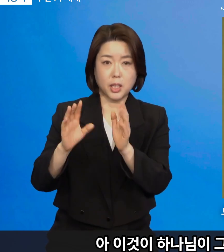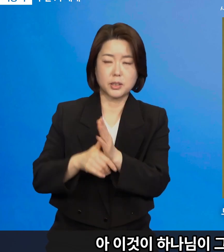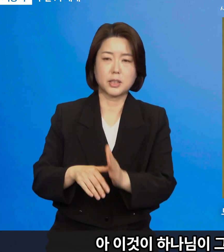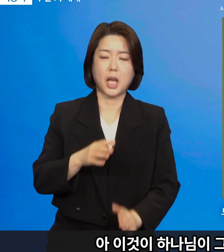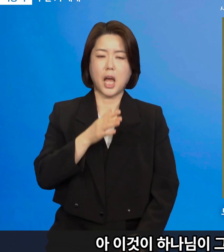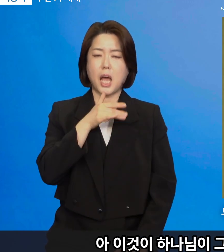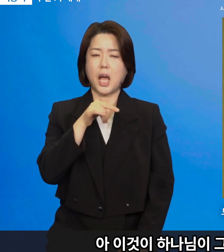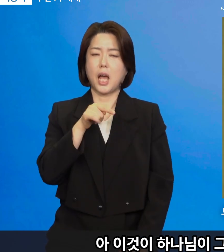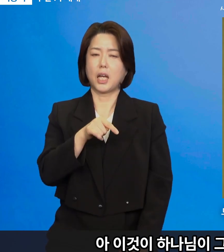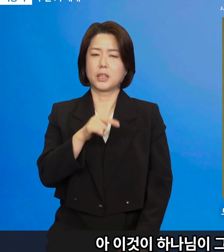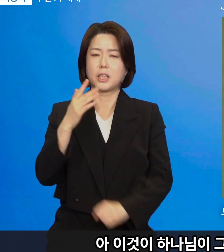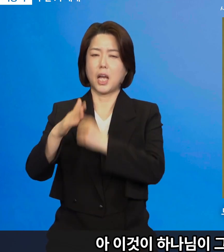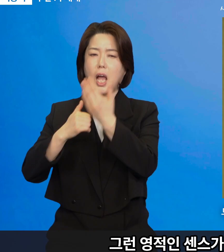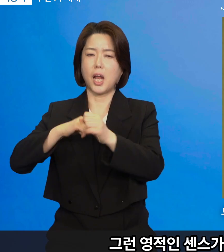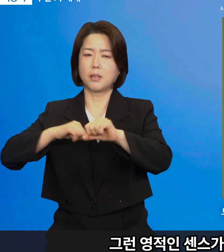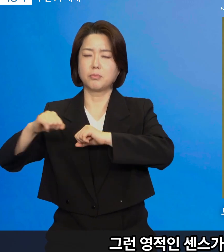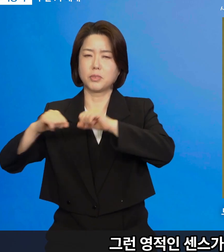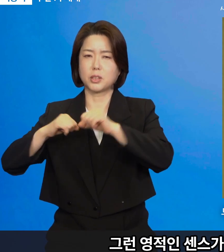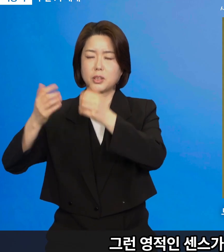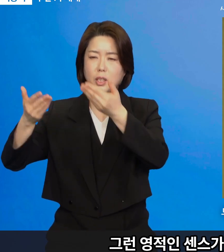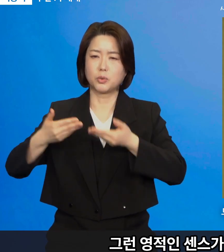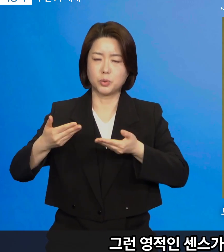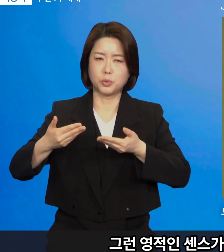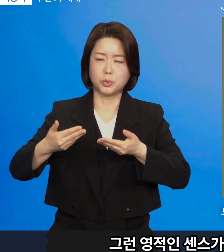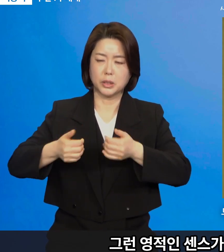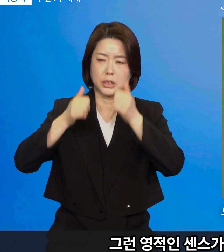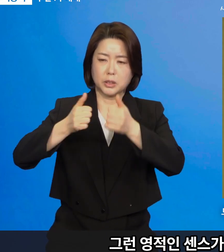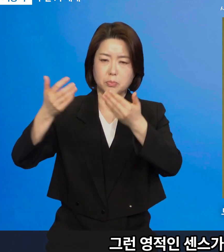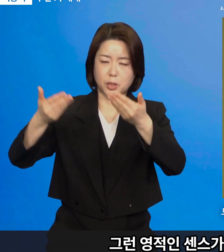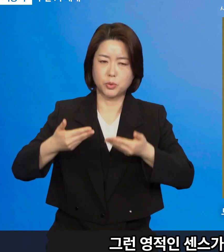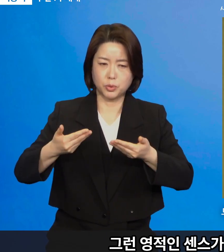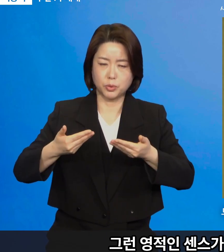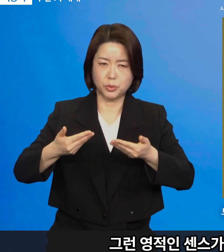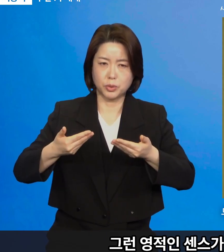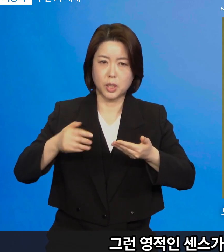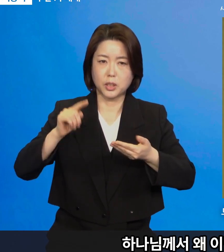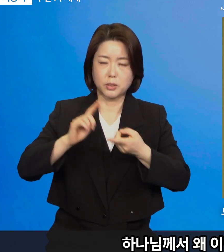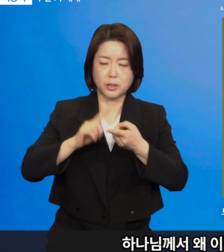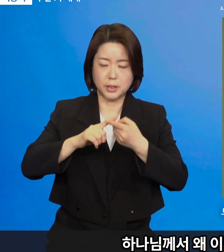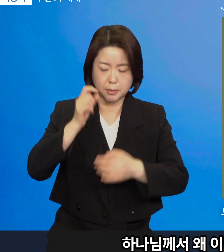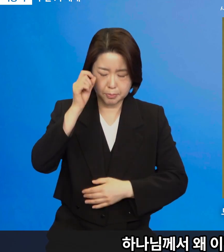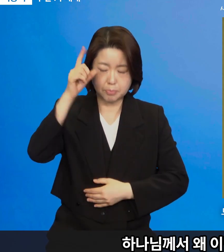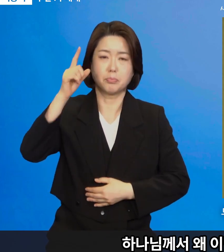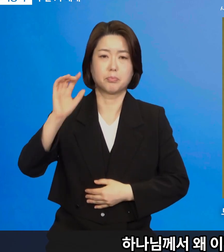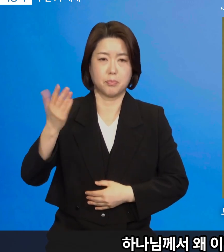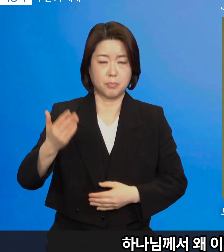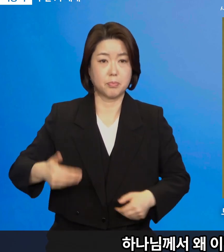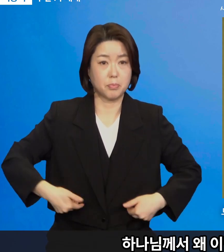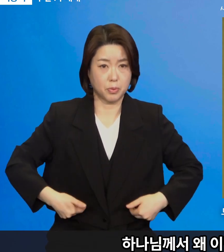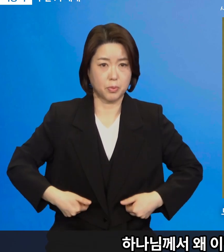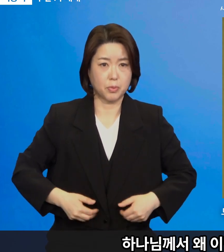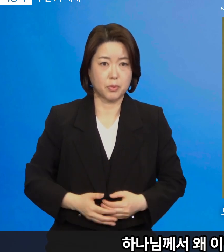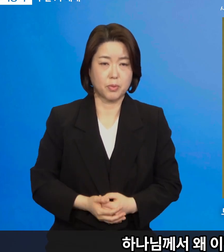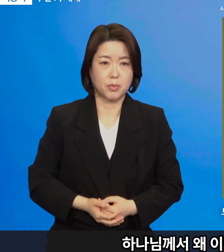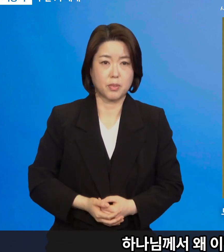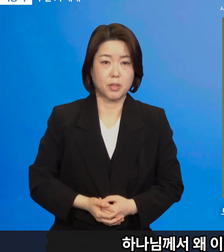하나님이 그렇게 하시는구나 하는 그런 영적인 센스가 있어야 된다는 거죠. 하나님께서 왜 이렇게